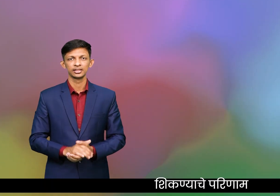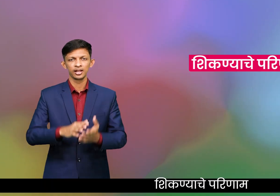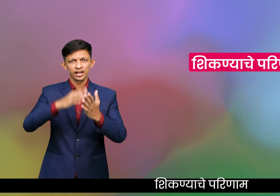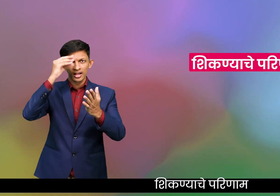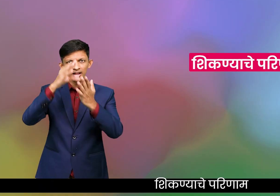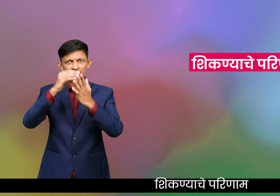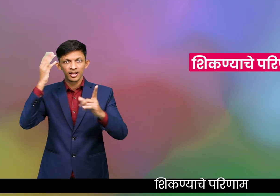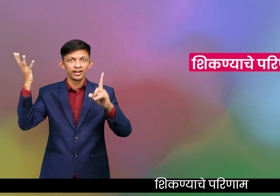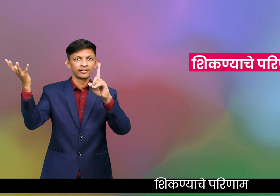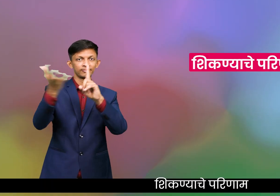शिकण्याचे परिणाम.